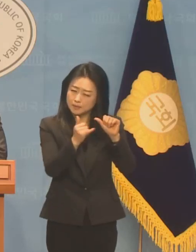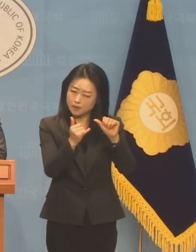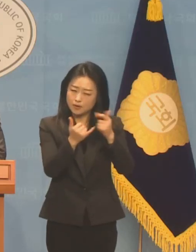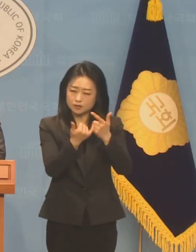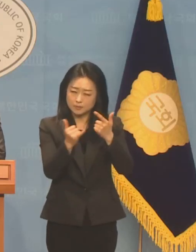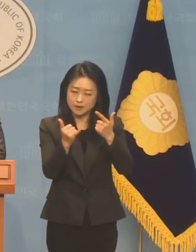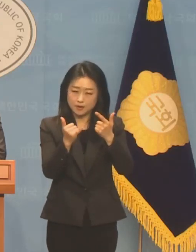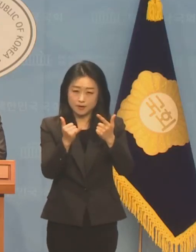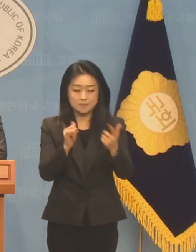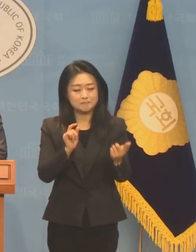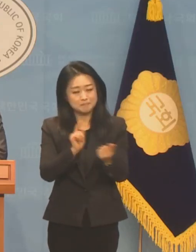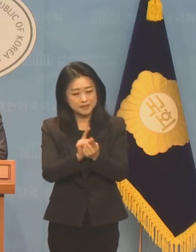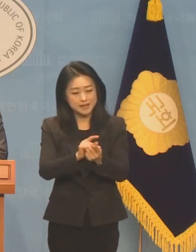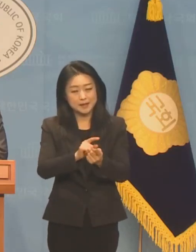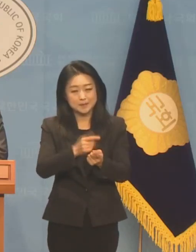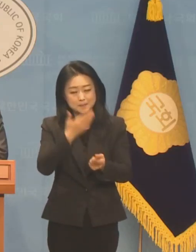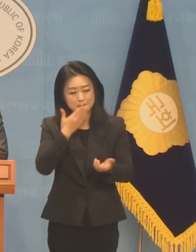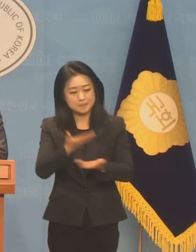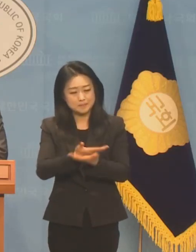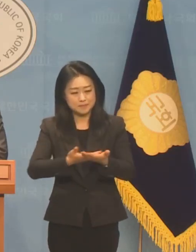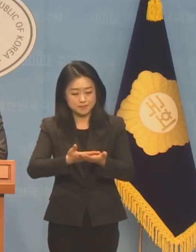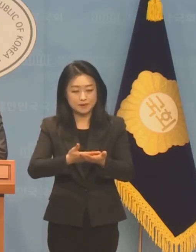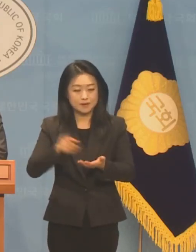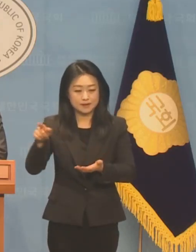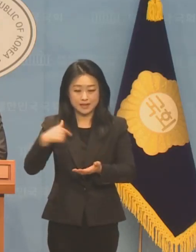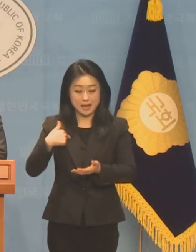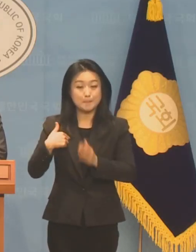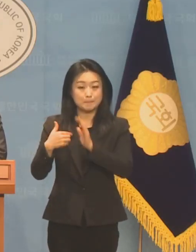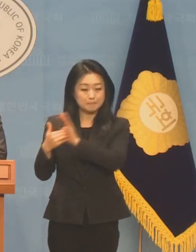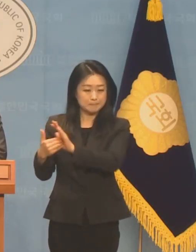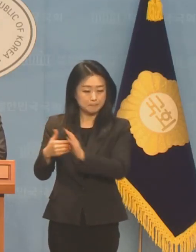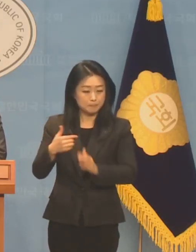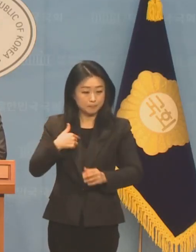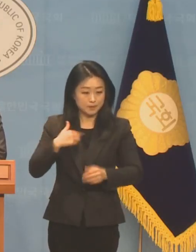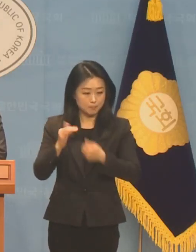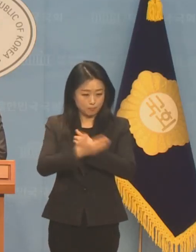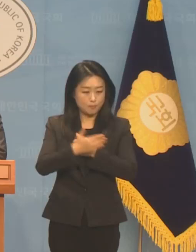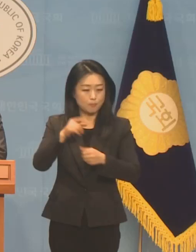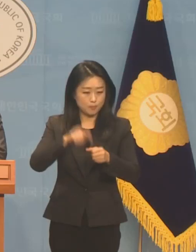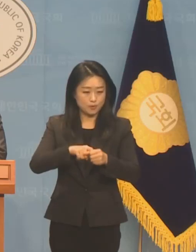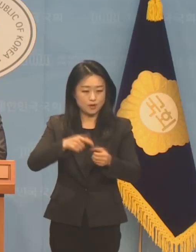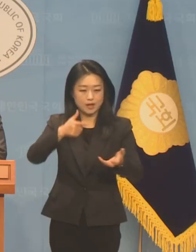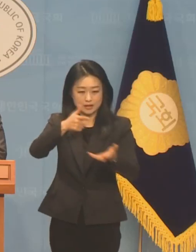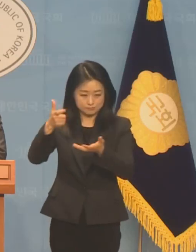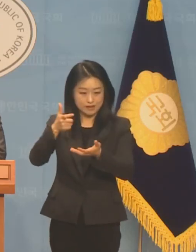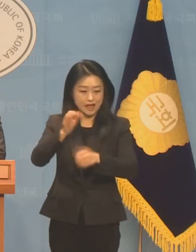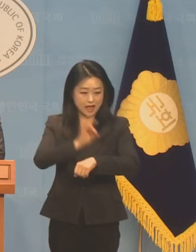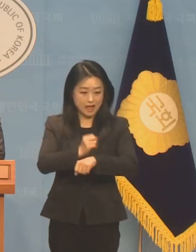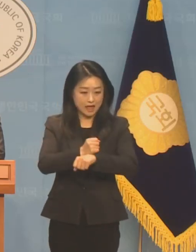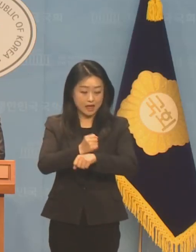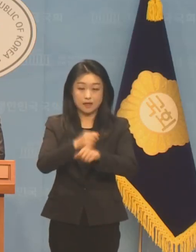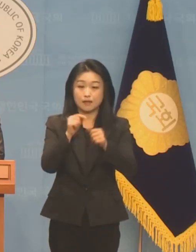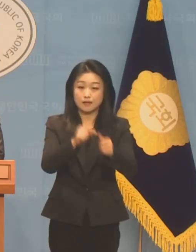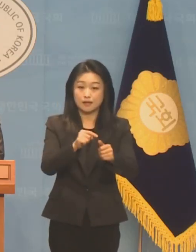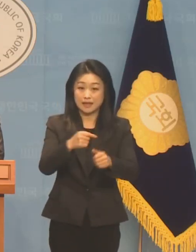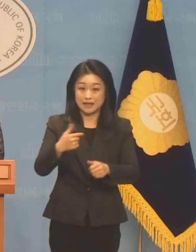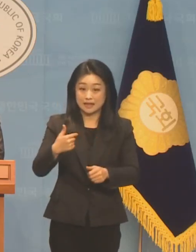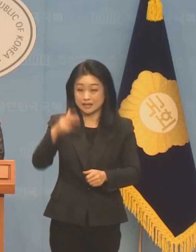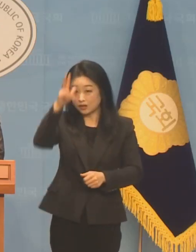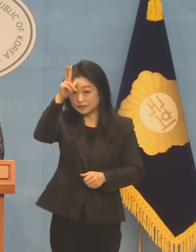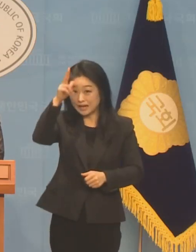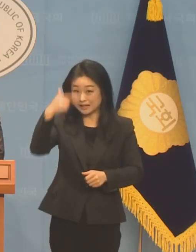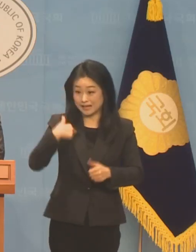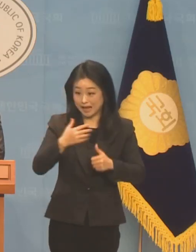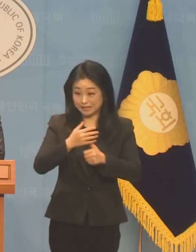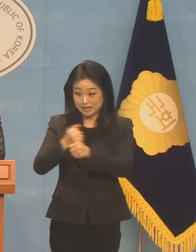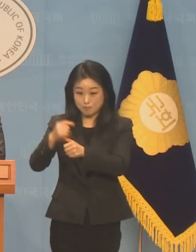오찬을 하면서 다시 한번 무기 사용을 이야기했다고 합니다. 나를 체포하려고 접근하는